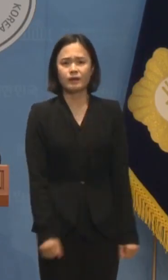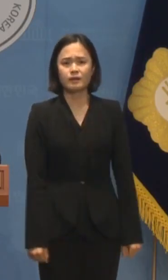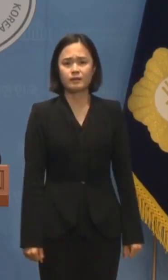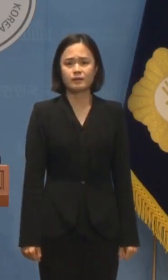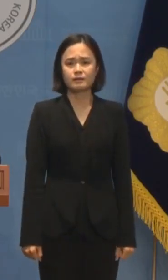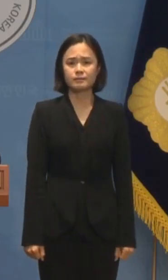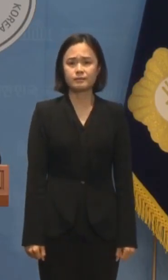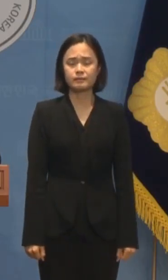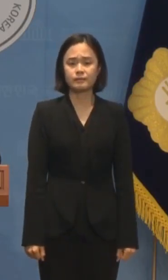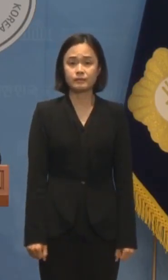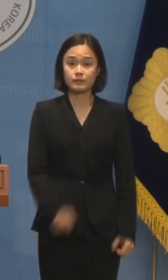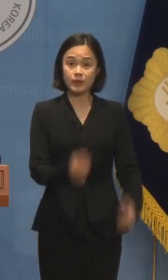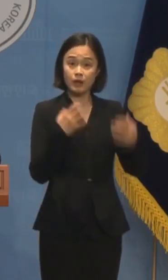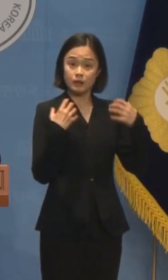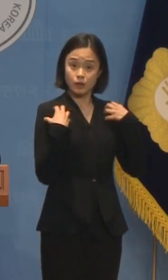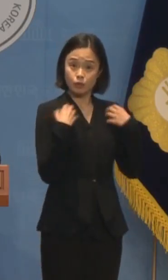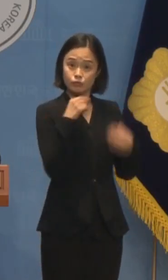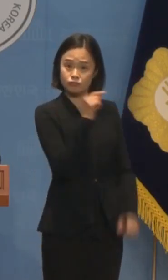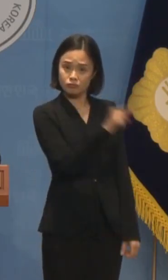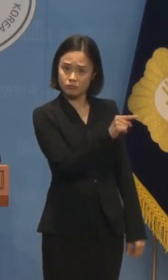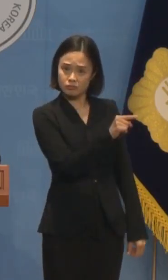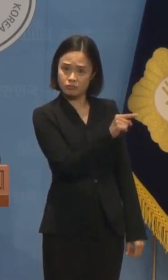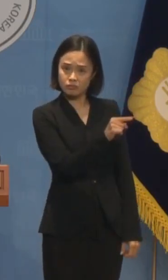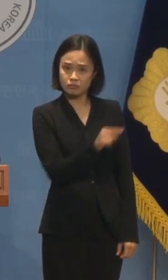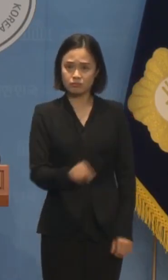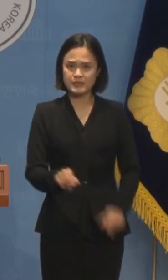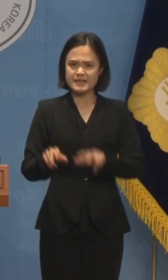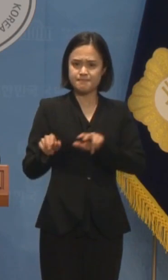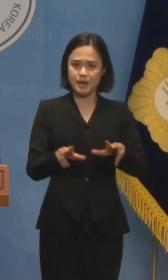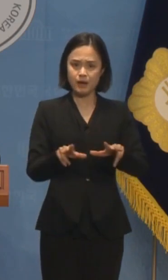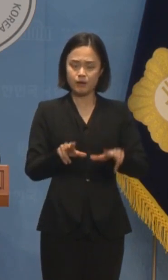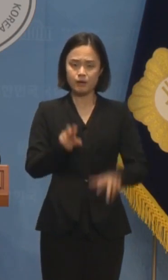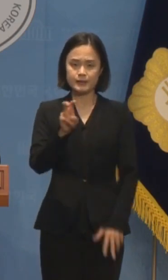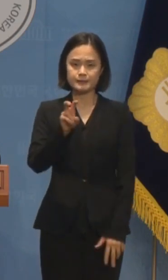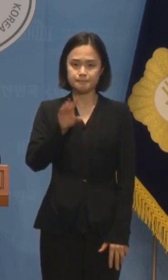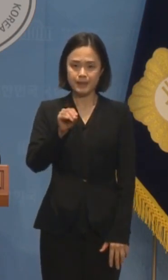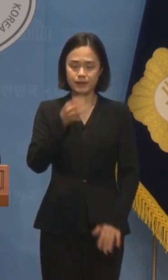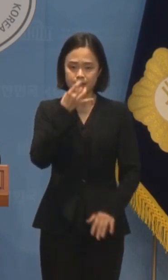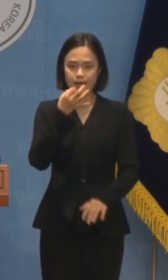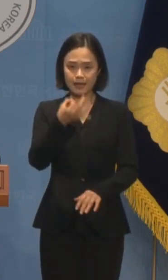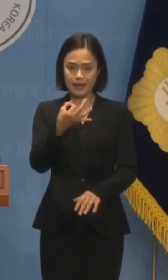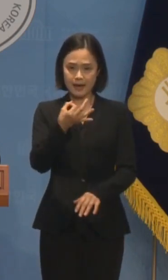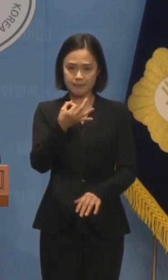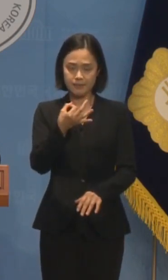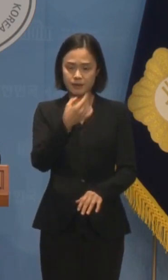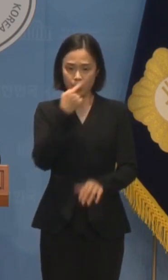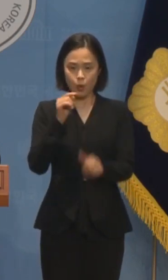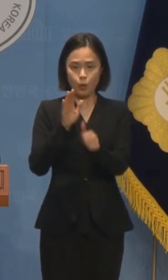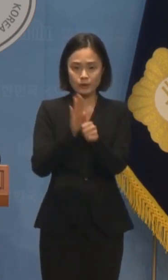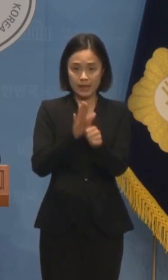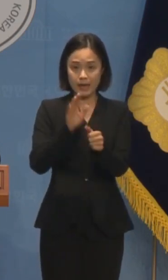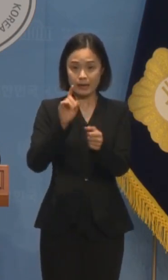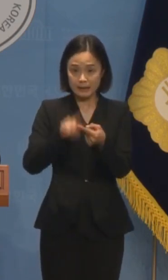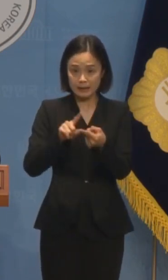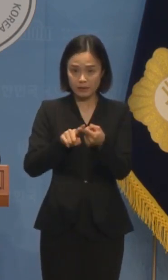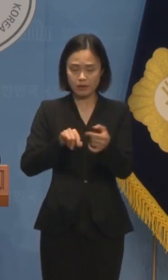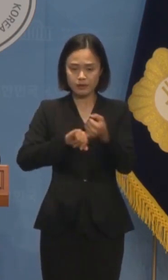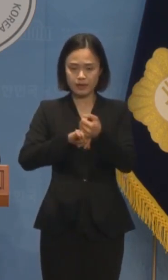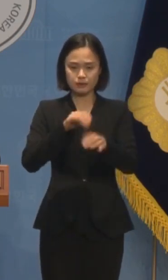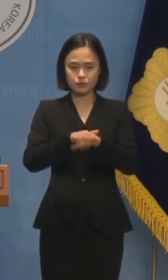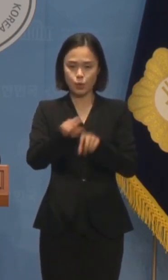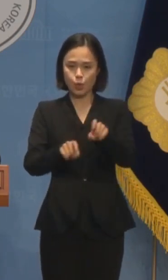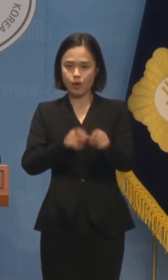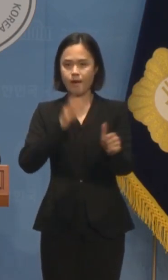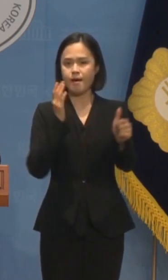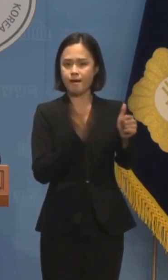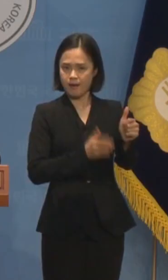정부는 당장 20만 원 이상 쌀값 약속을 이행해야 합니다. 정부의 확고한 의지